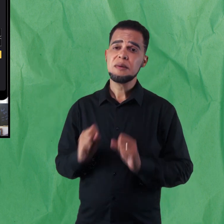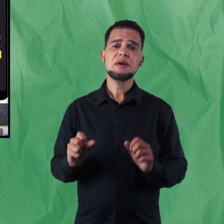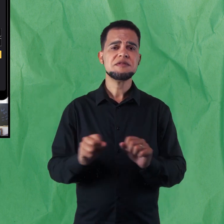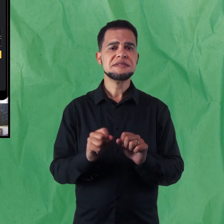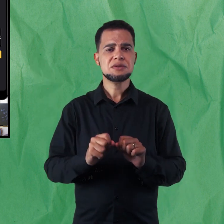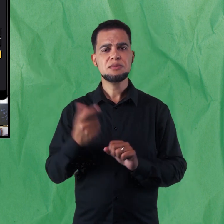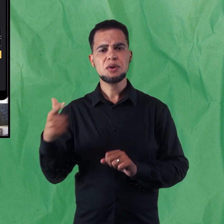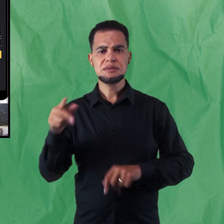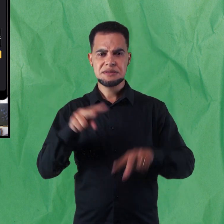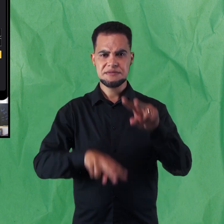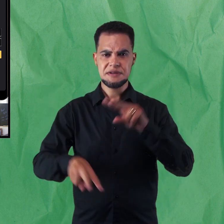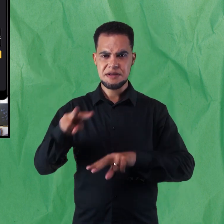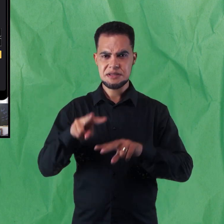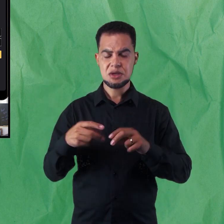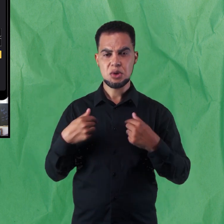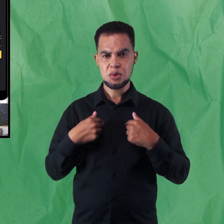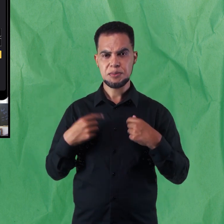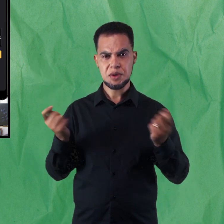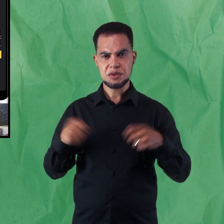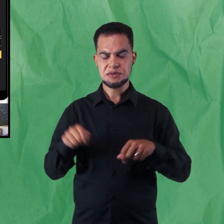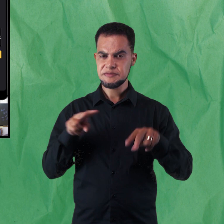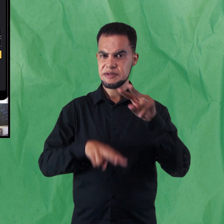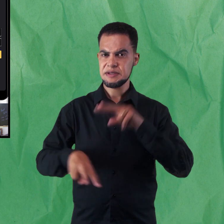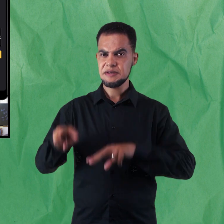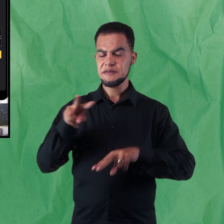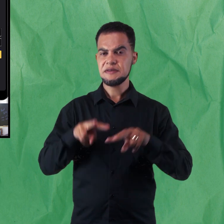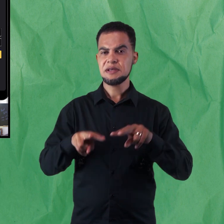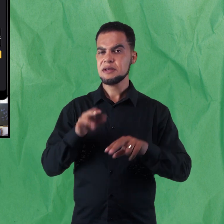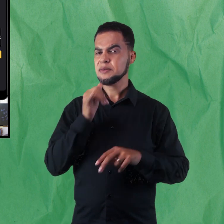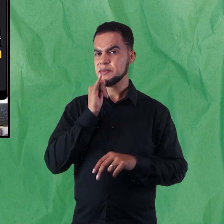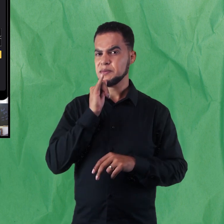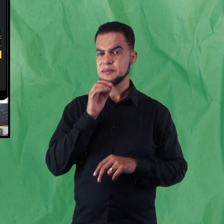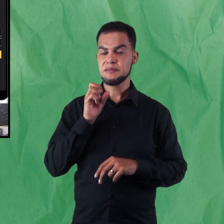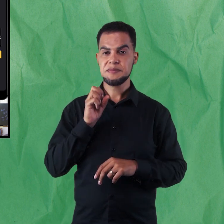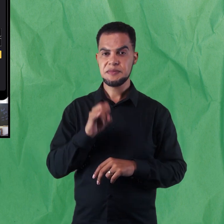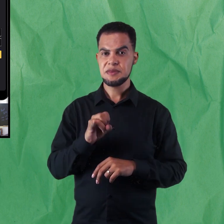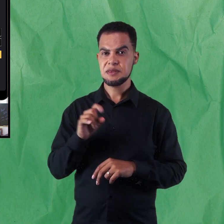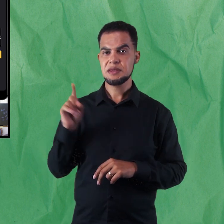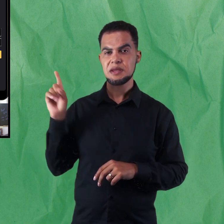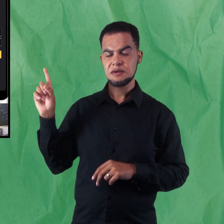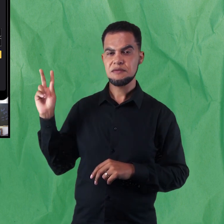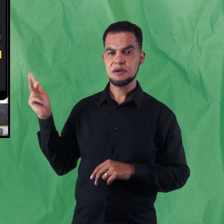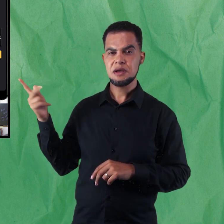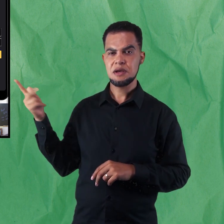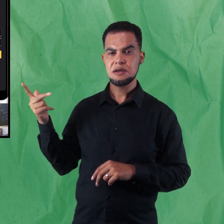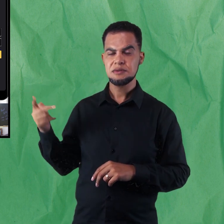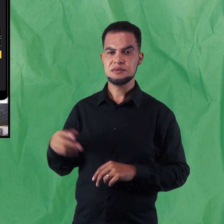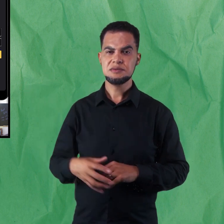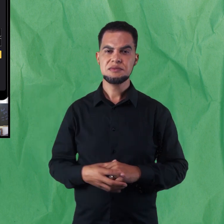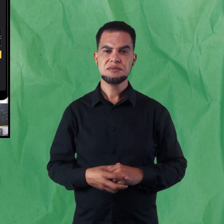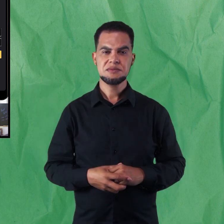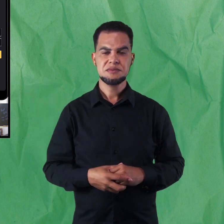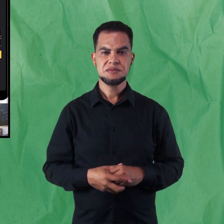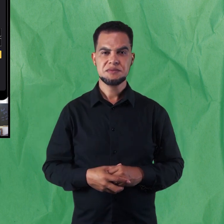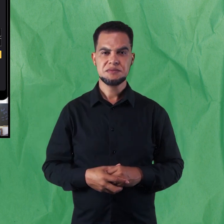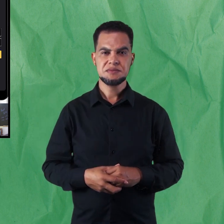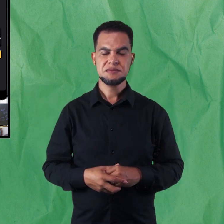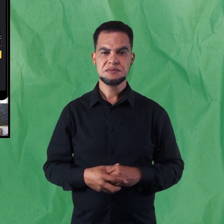outra verificação. Eu posso verificar agora se o password foi errado.